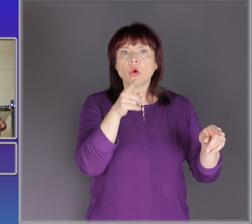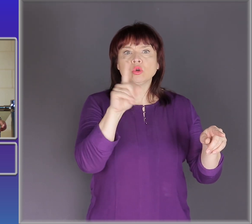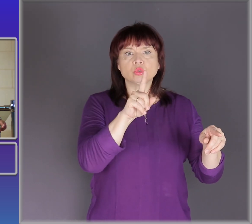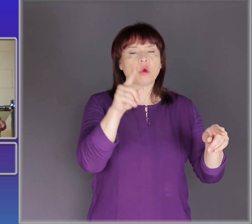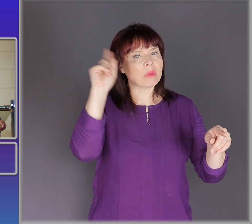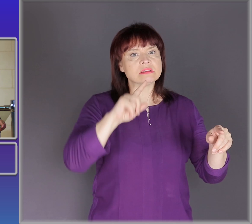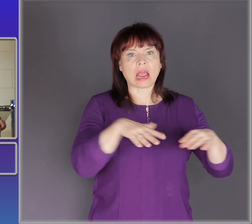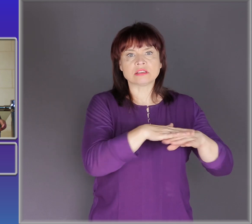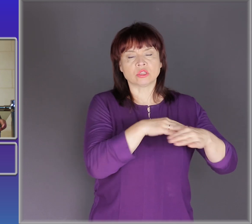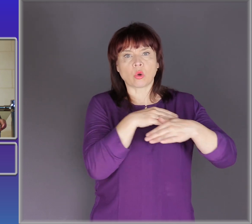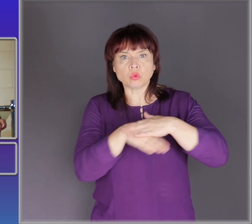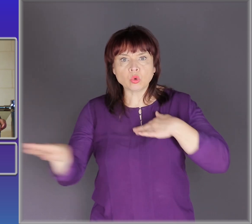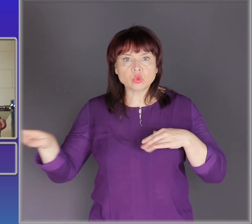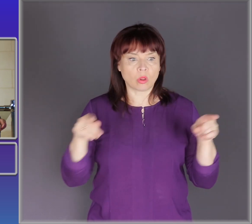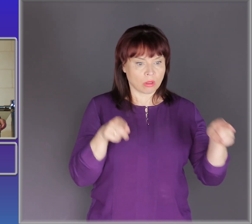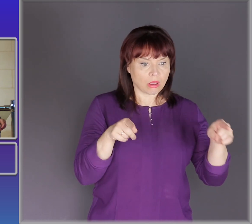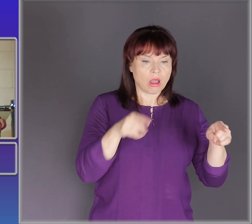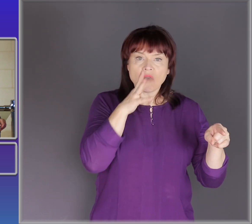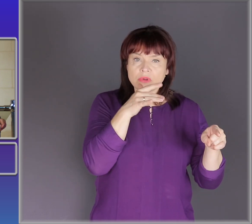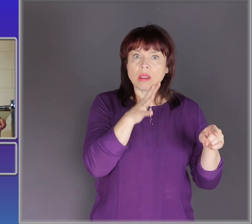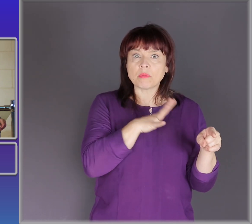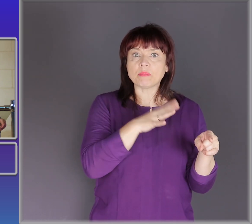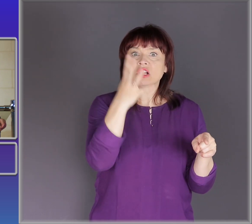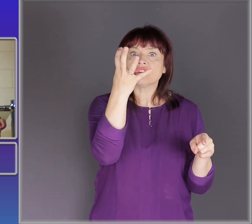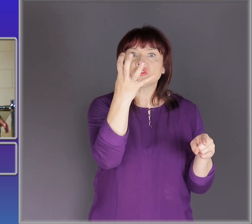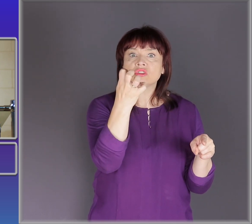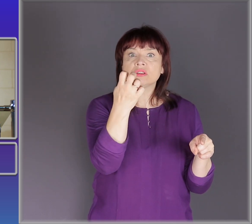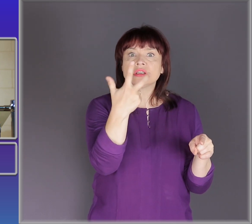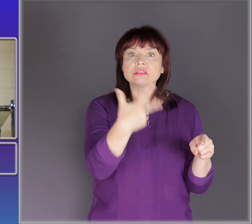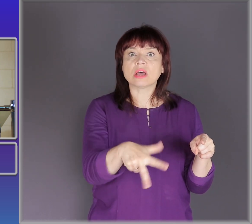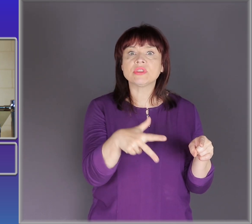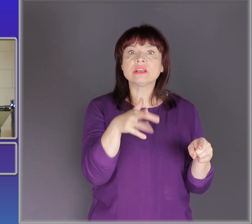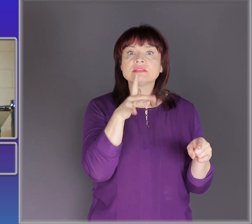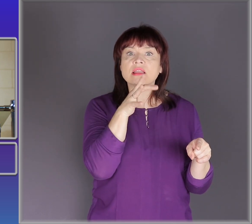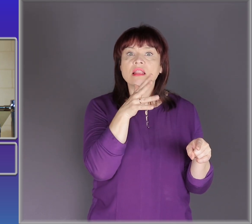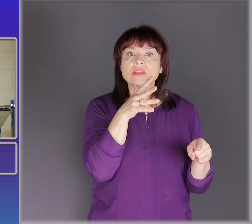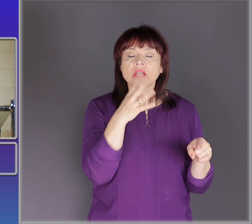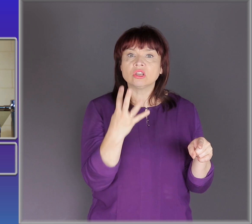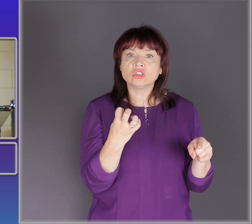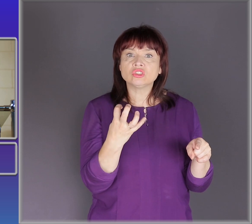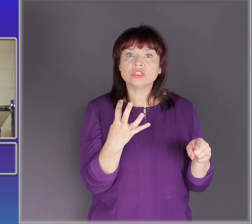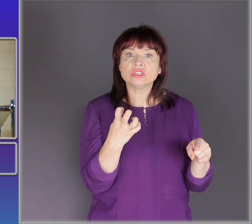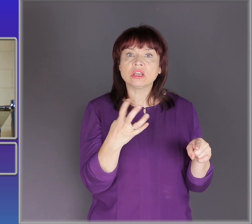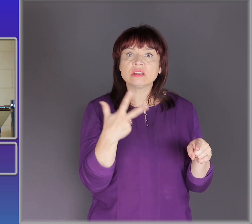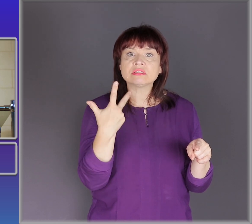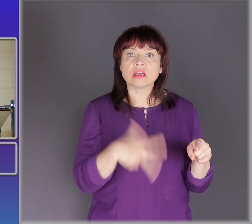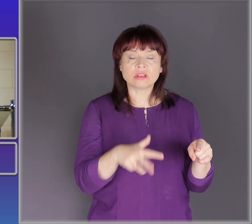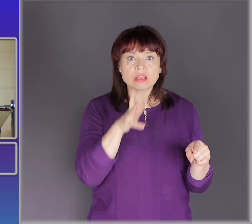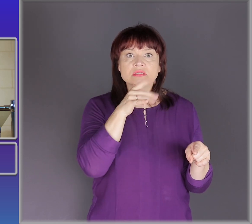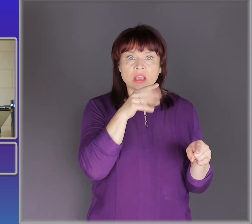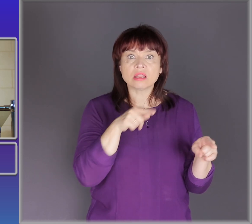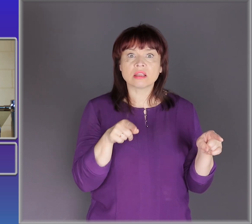прошло 430 говорит писание 400 лет слушайте 400 лет это